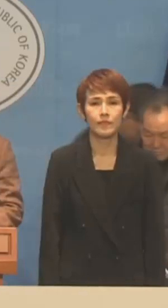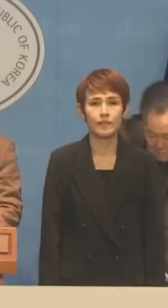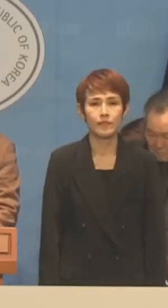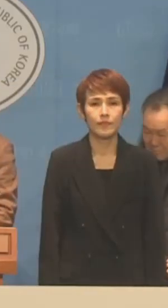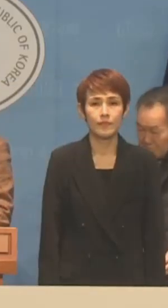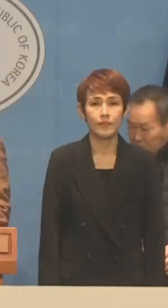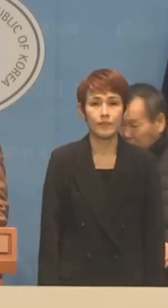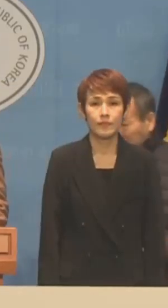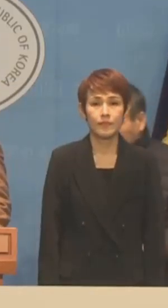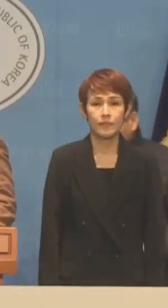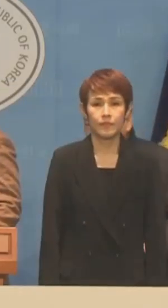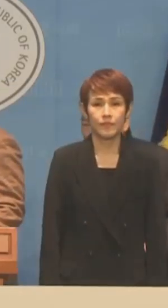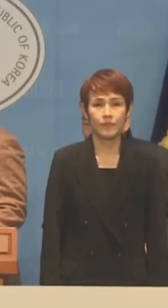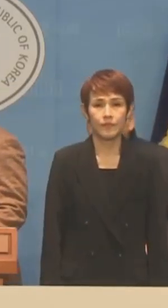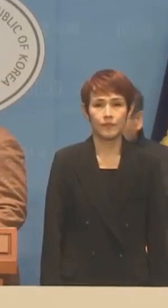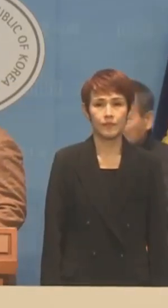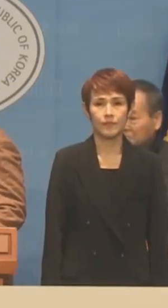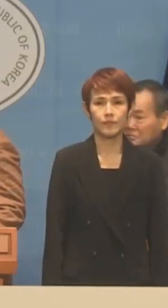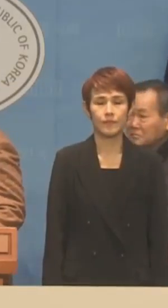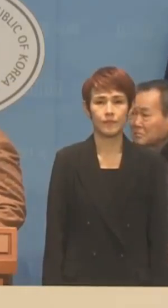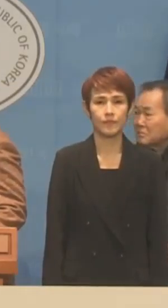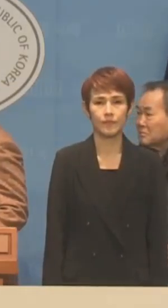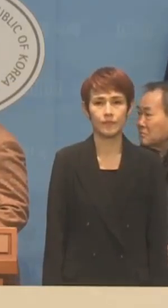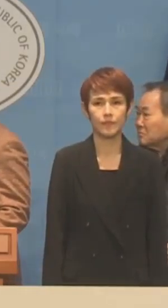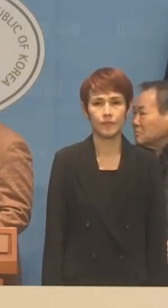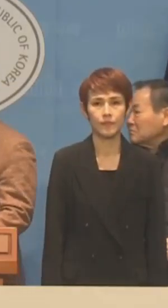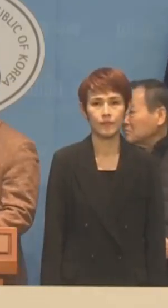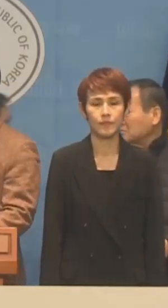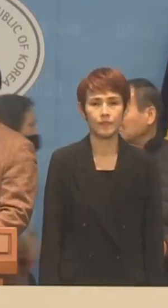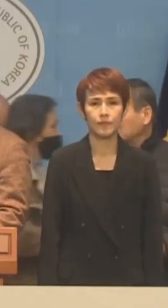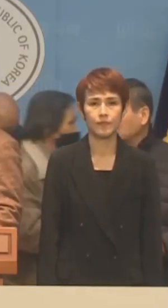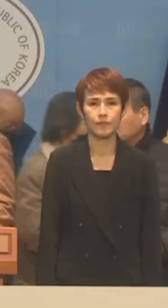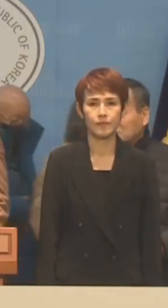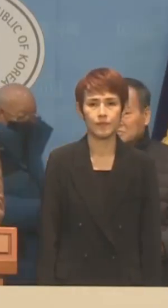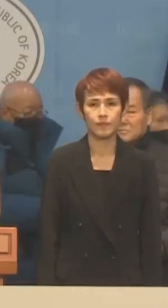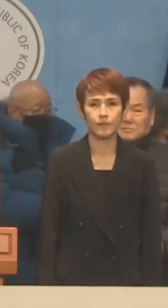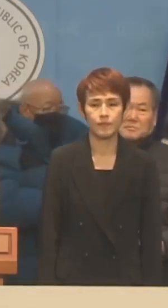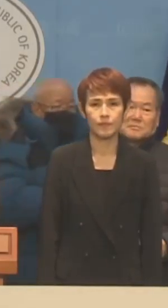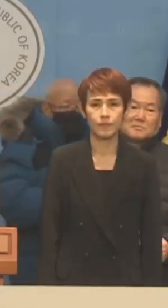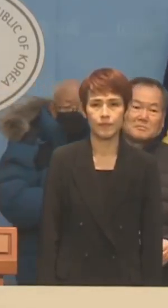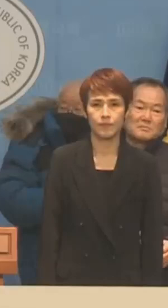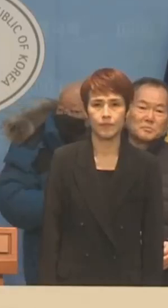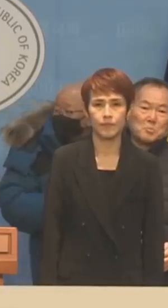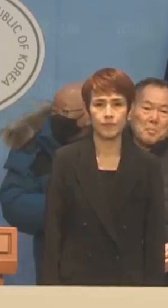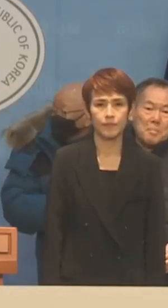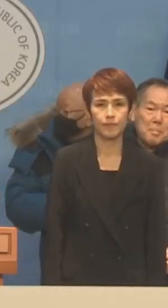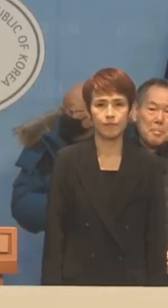이제 읽을 때마다 나오면 제가 빠지고 또 네네네네. 용해인은 교대하는 것처럼.